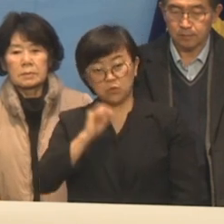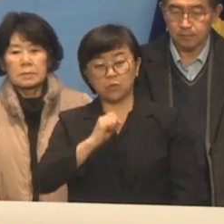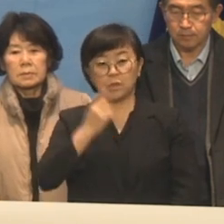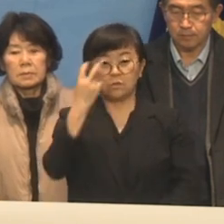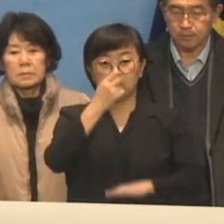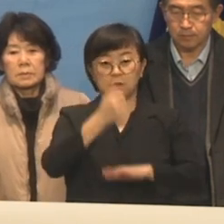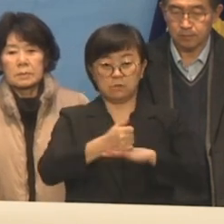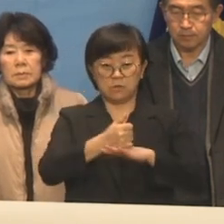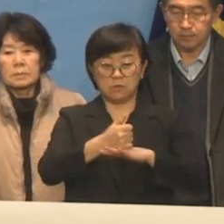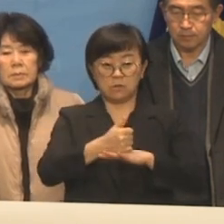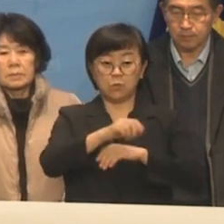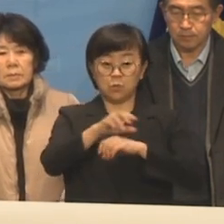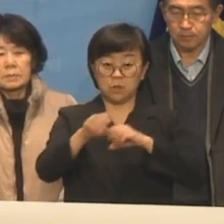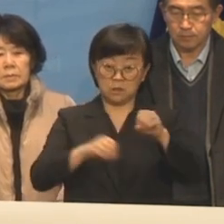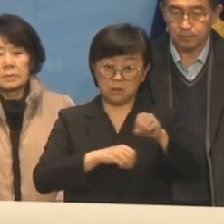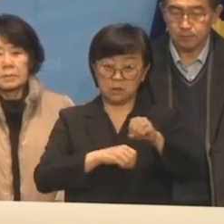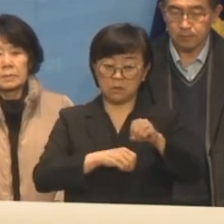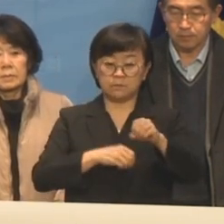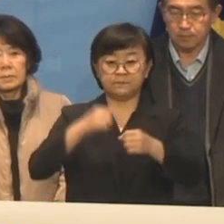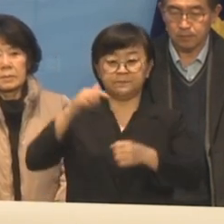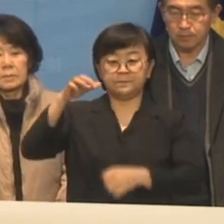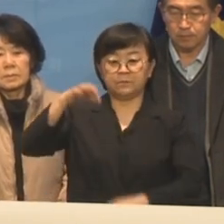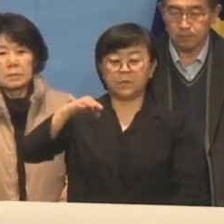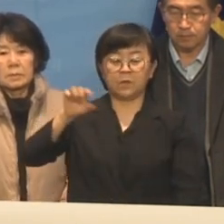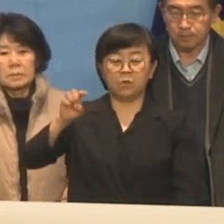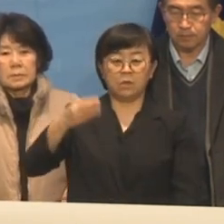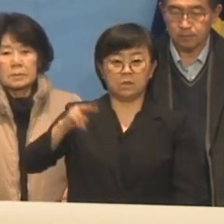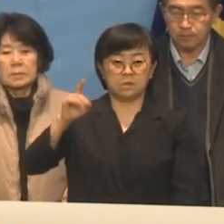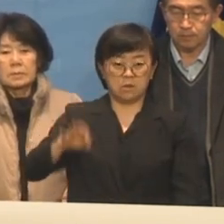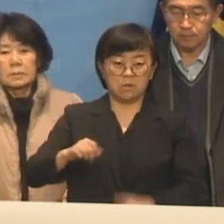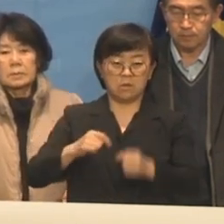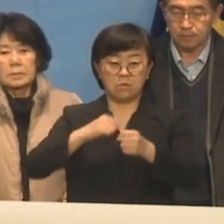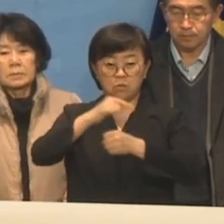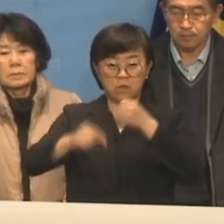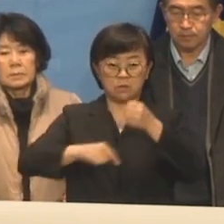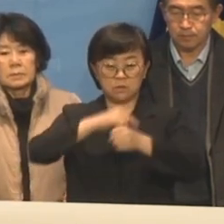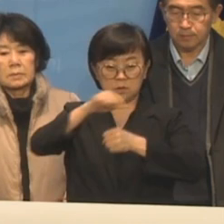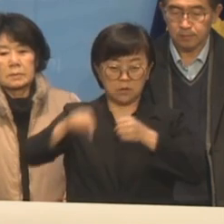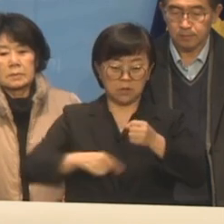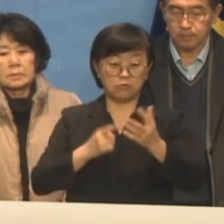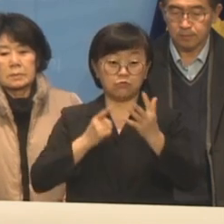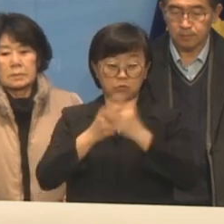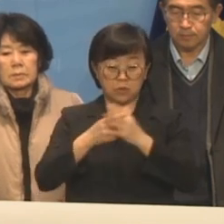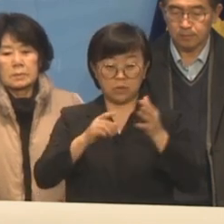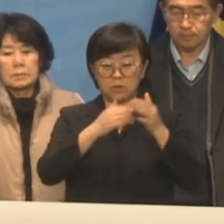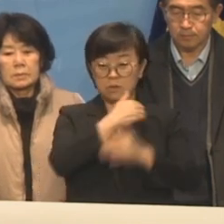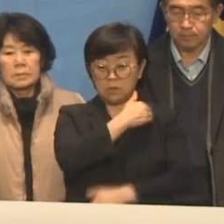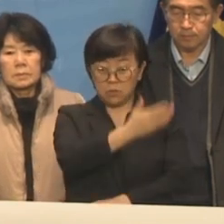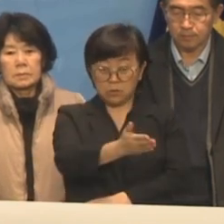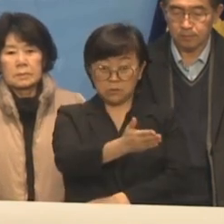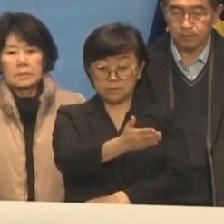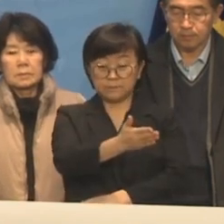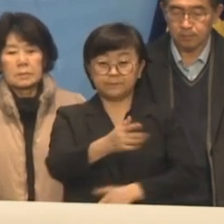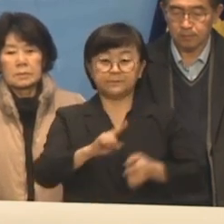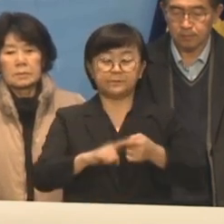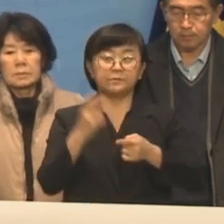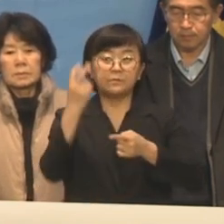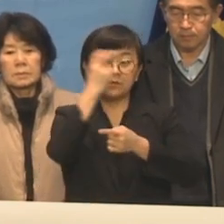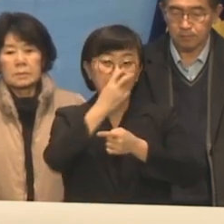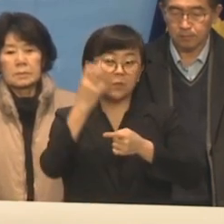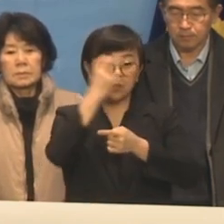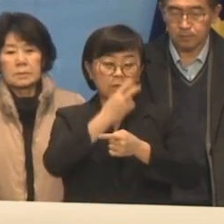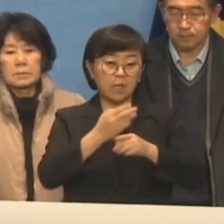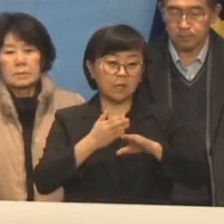결과였고 오히려 월성원전의 누설을 지속적으로 방조한 조사